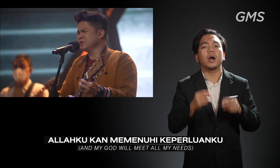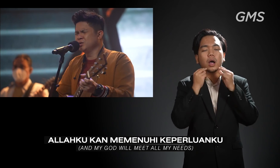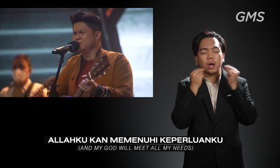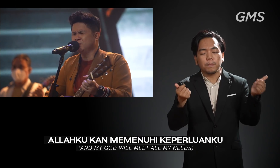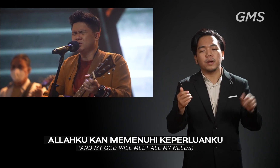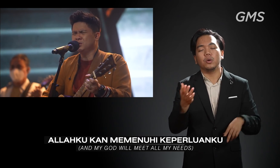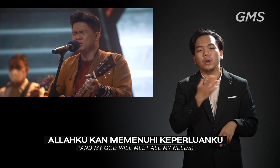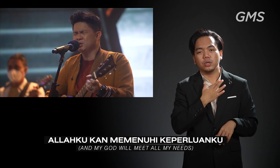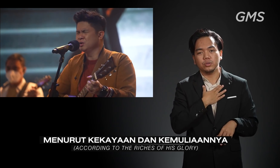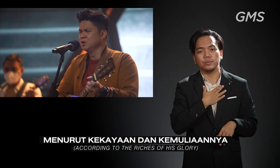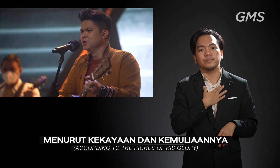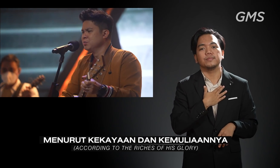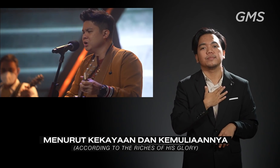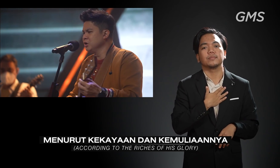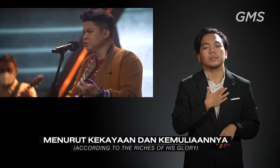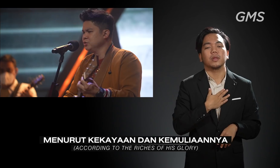keperluanku